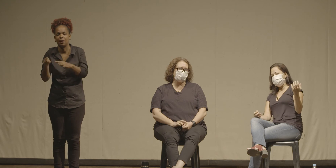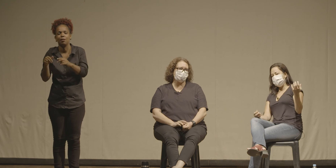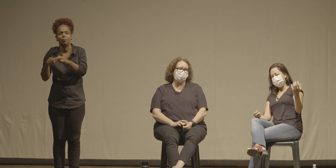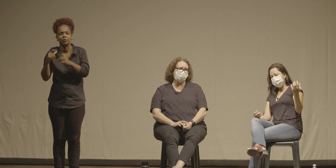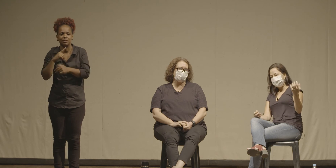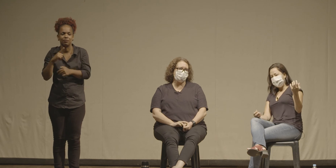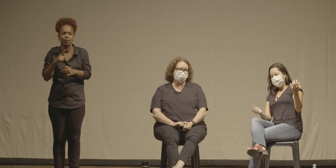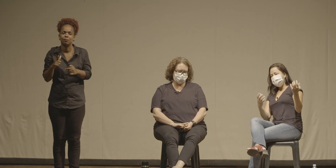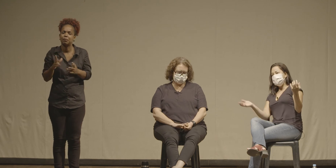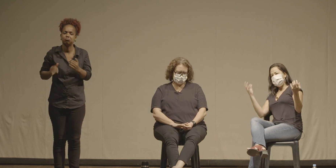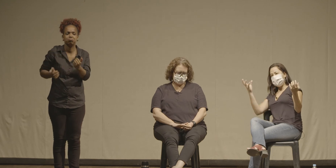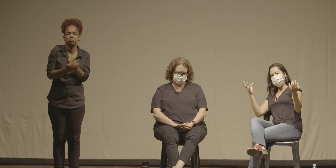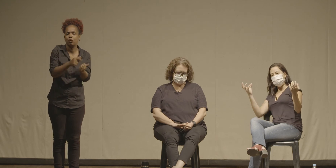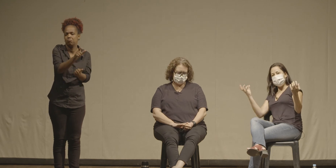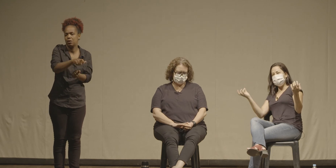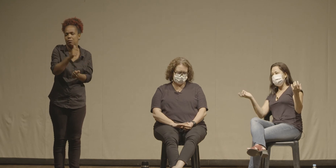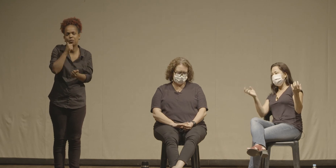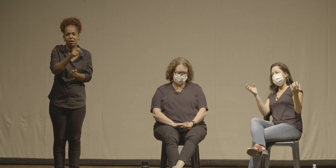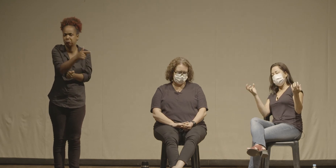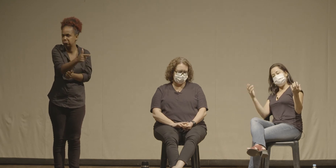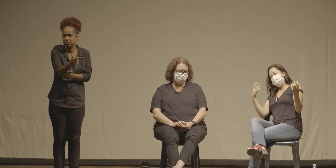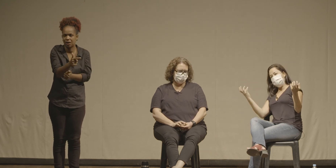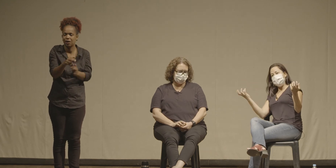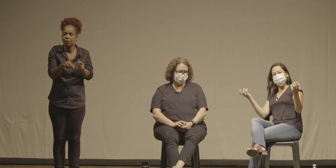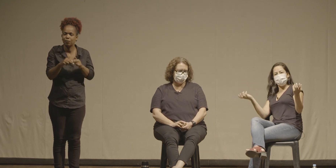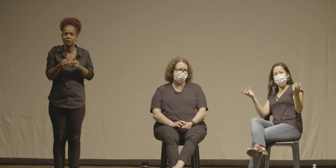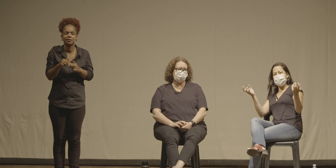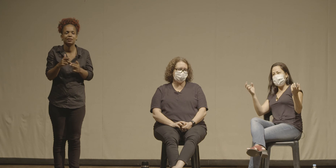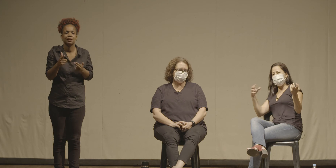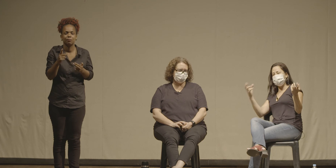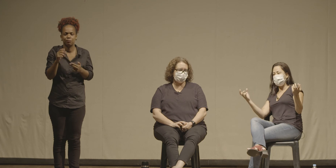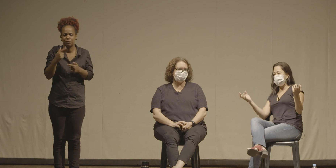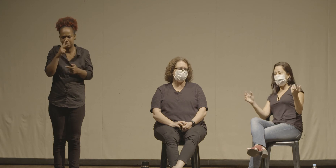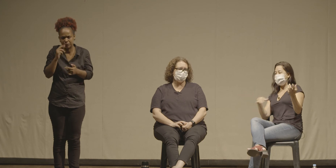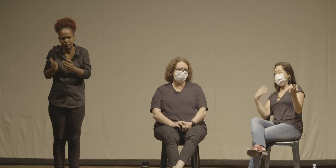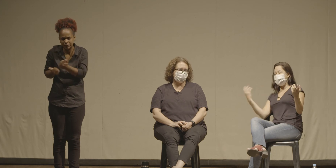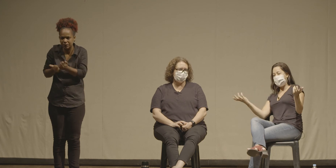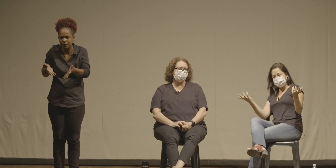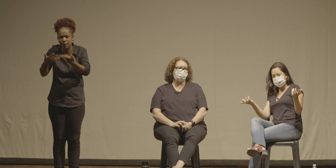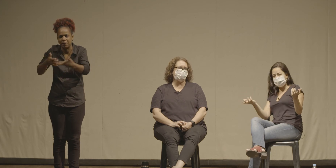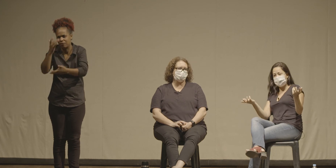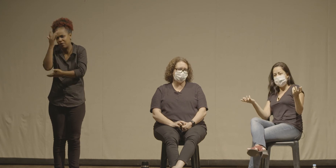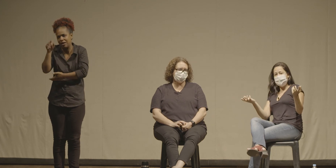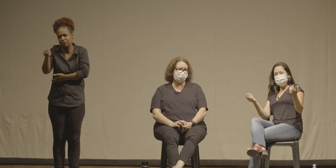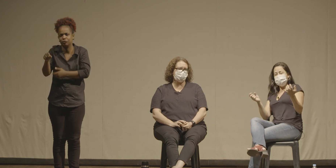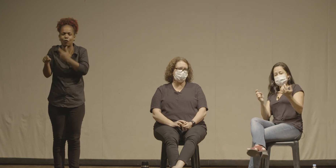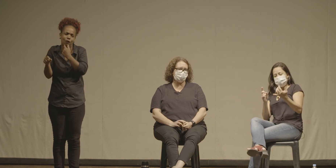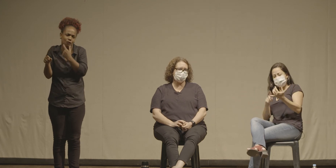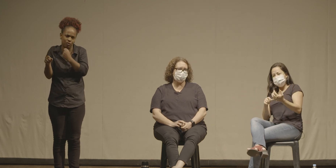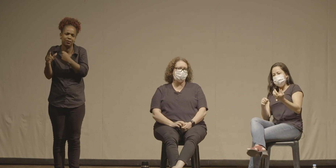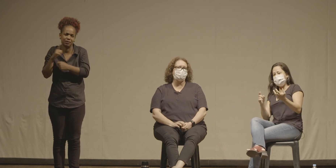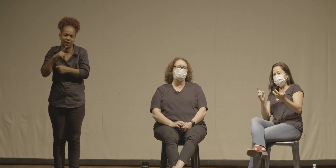um mito feminino e você paga para um mito que já é construído com a facilidade que se tem